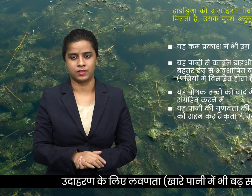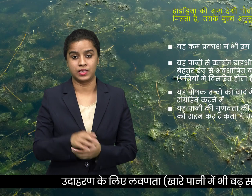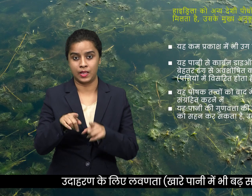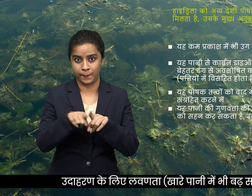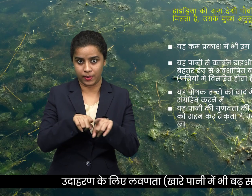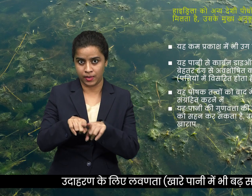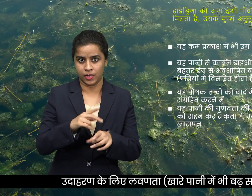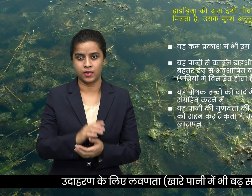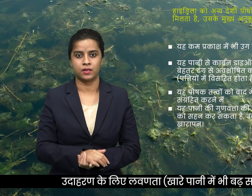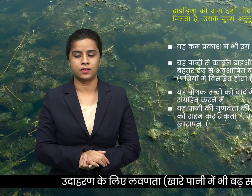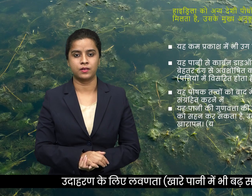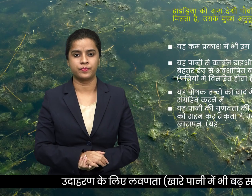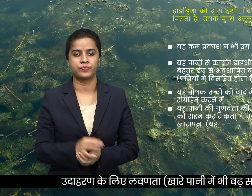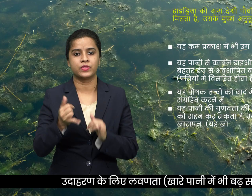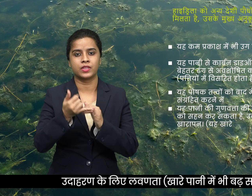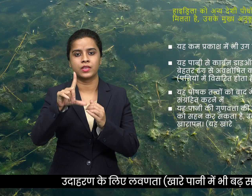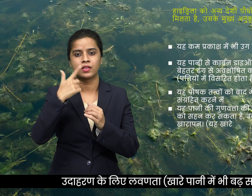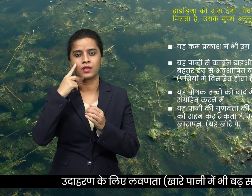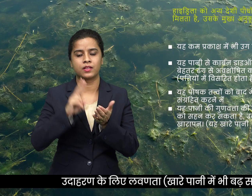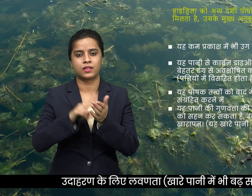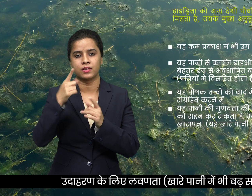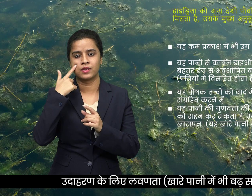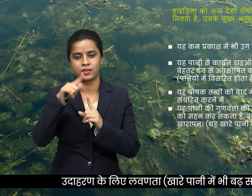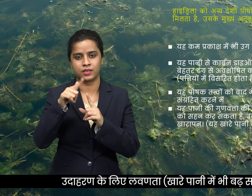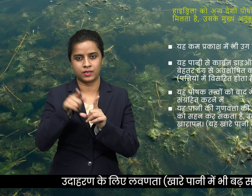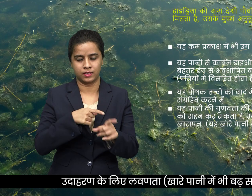उदाहरण के लिए लवणता खारे पानी में भी बढ़ सकती है।